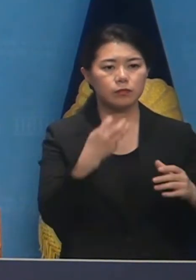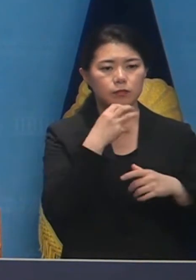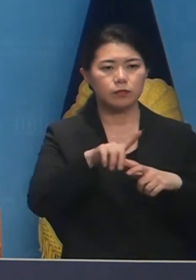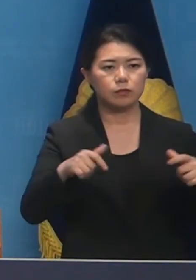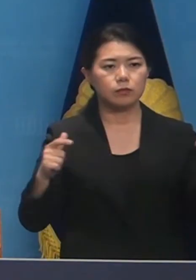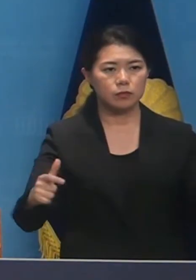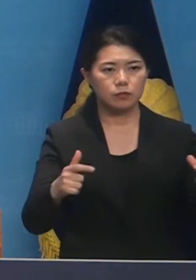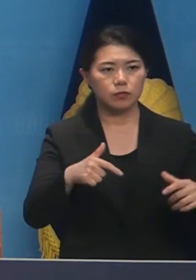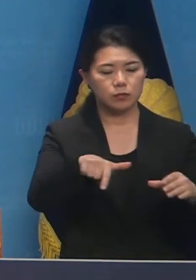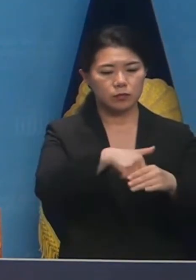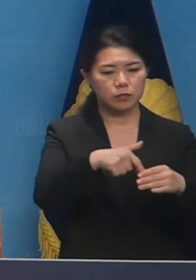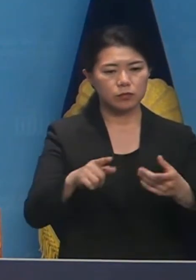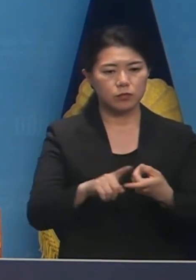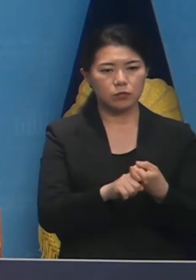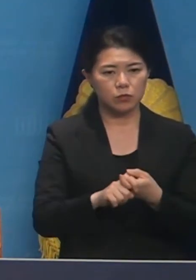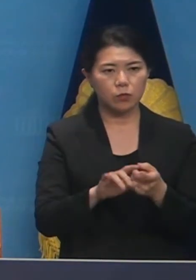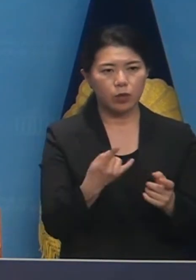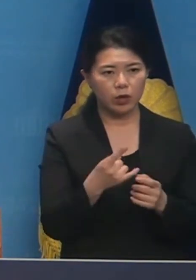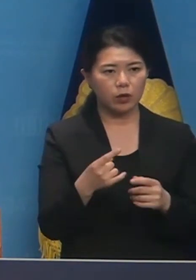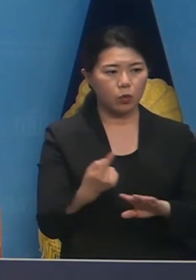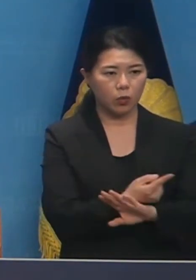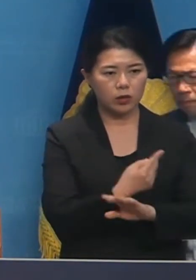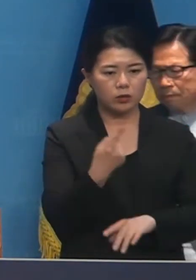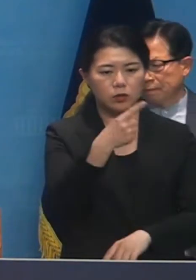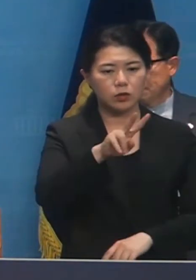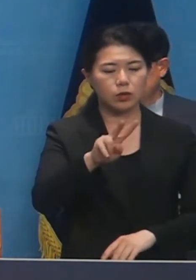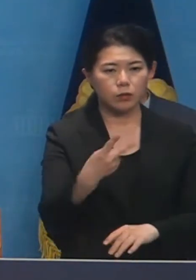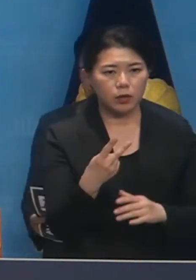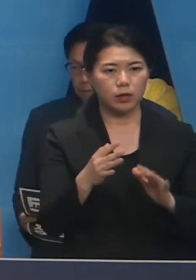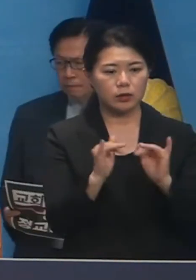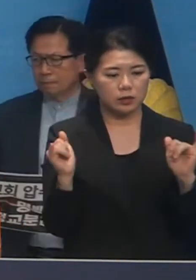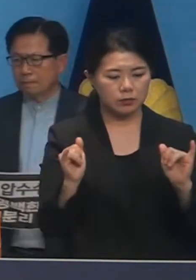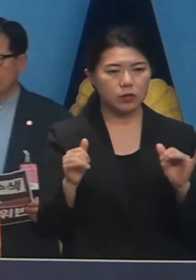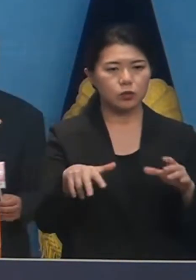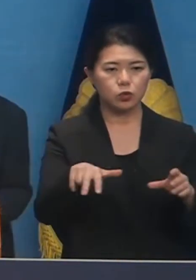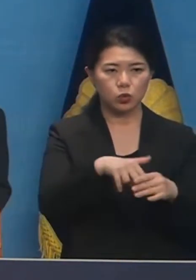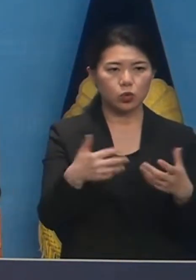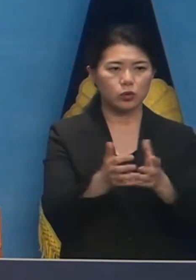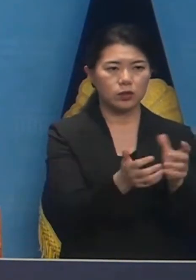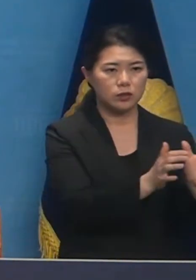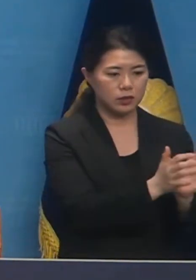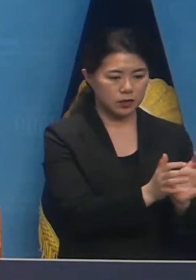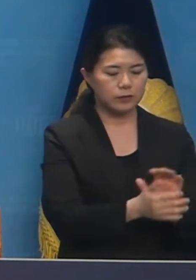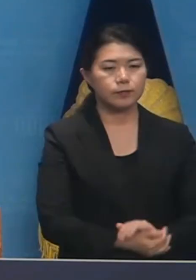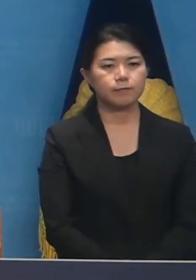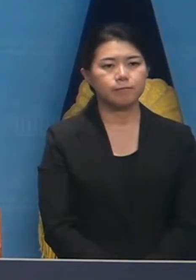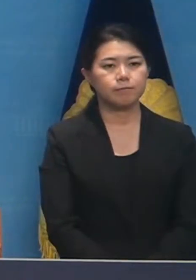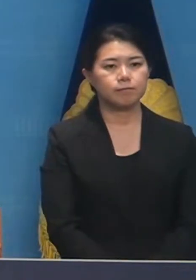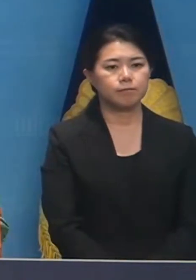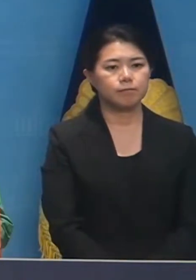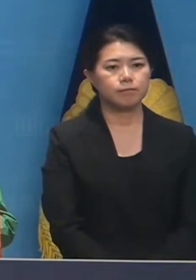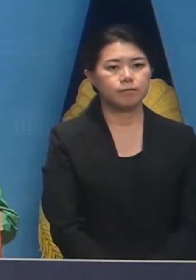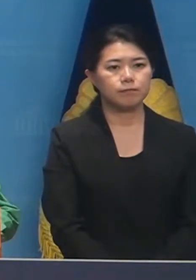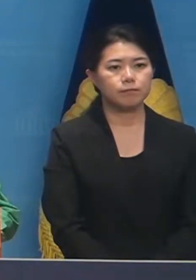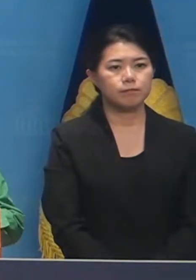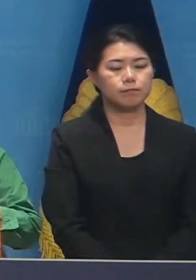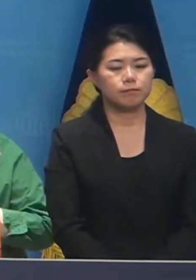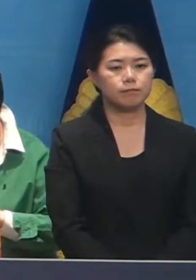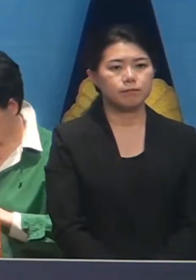수도권 기독교 총연합회 1200개 시민 종교단체 일동.